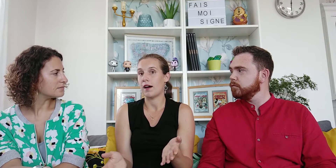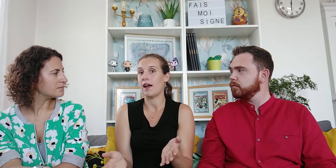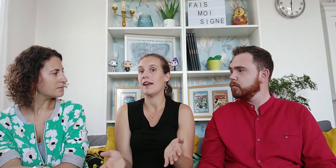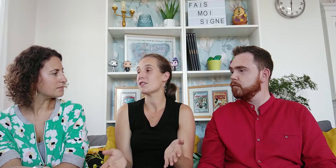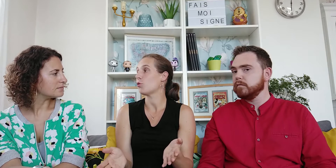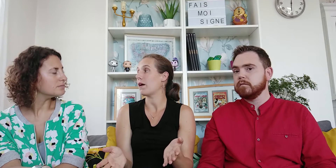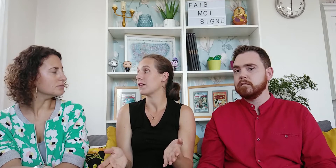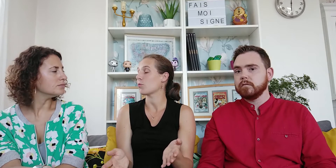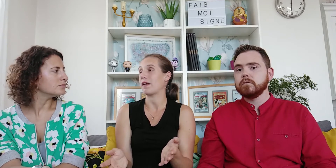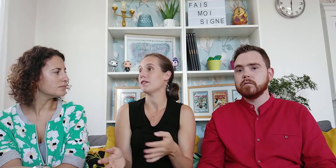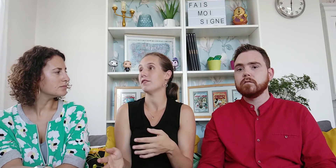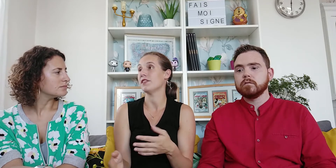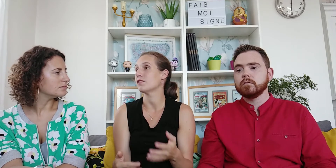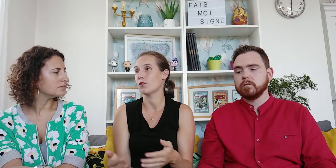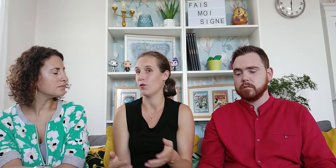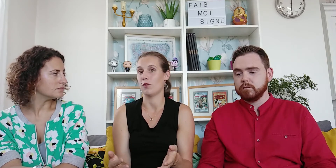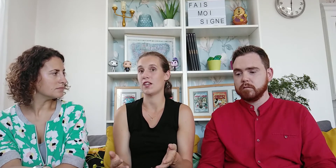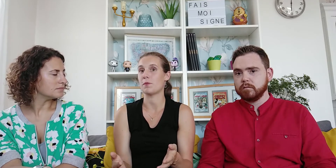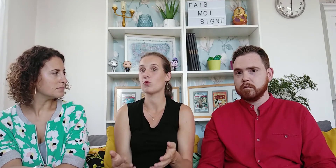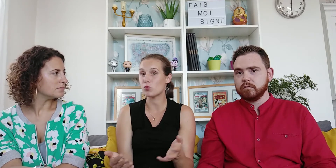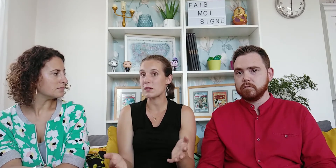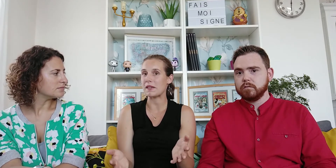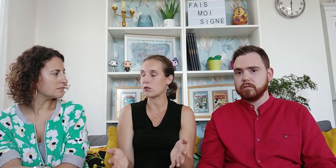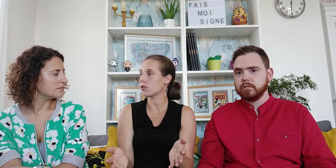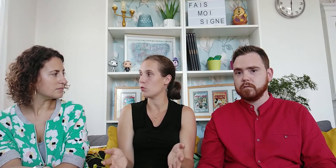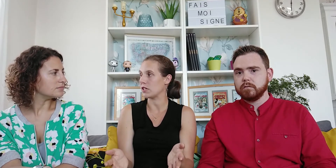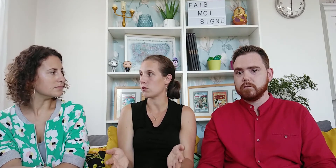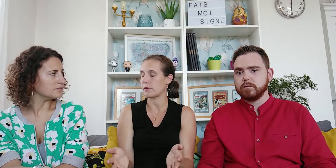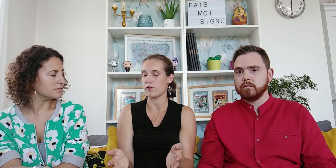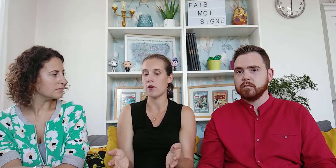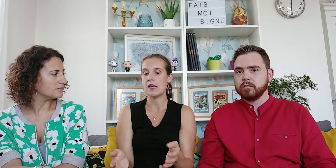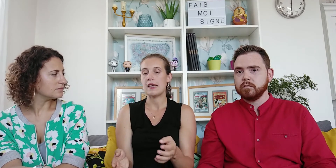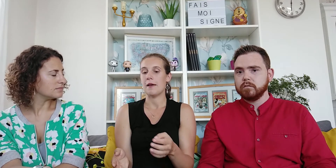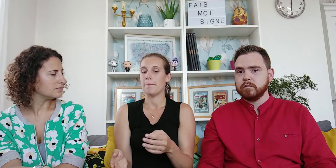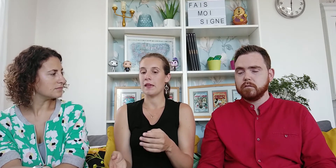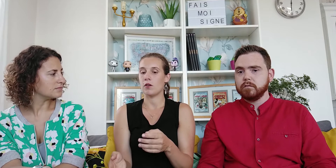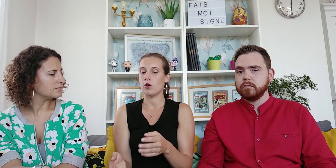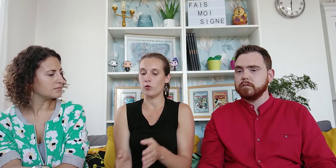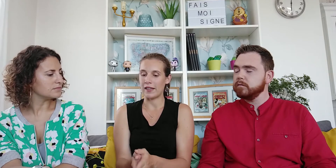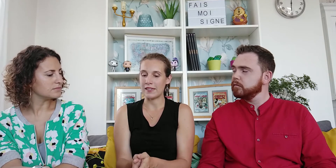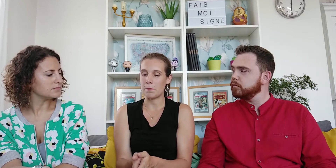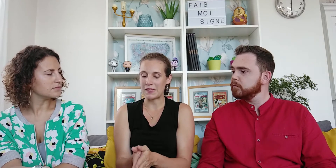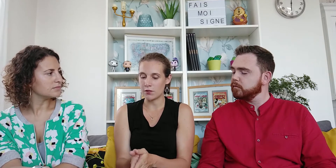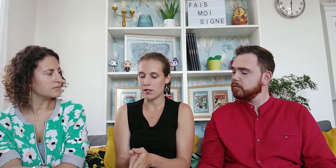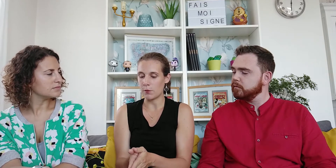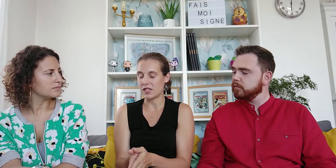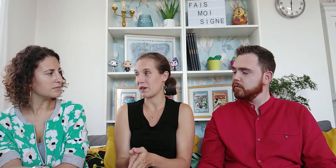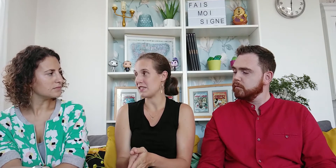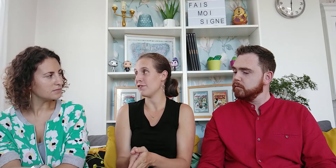à l'aise pour parler, ils ont parlé assez vite, voilà, j'ai pas eu de soucis particuliers de communication avec mes enfants. Mais le dernier est particulièrement expressif